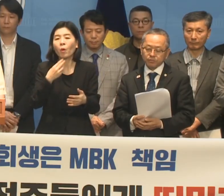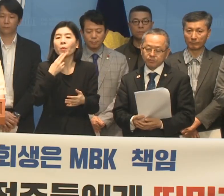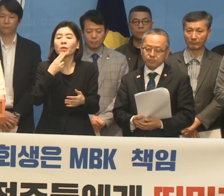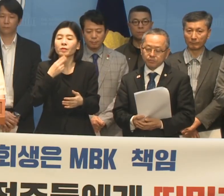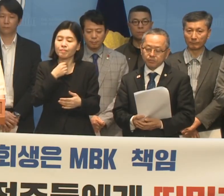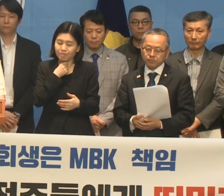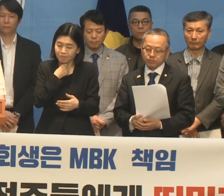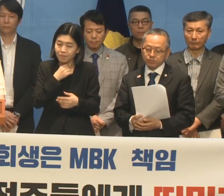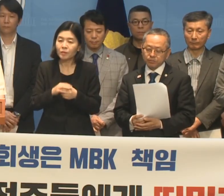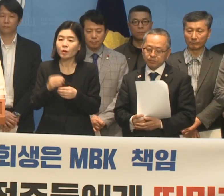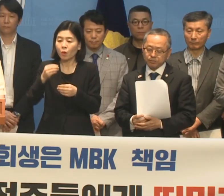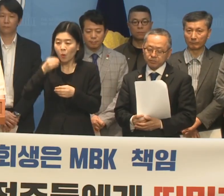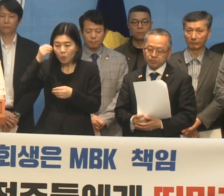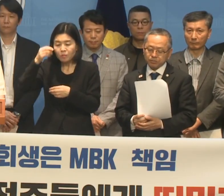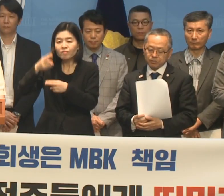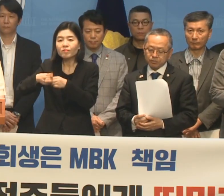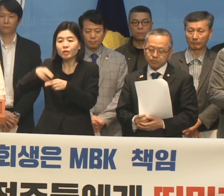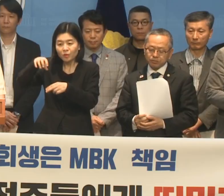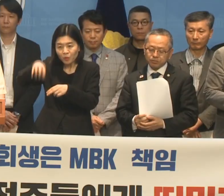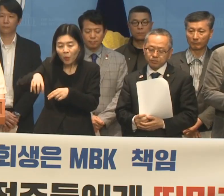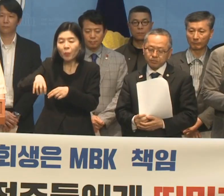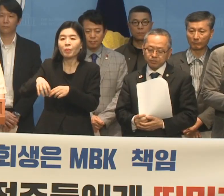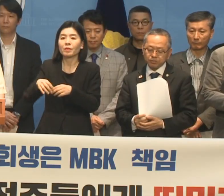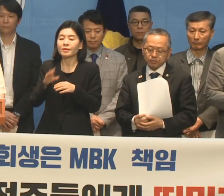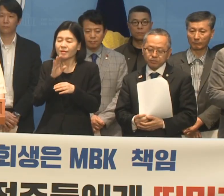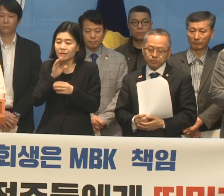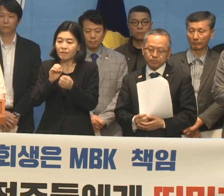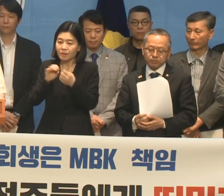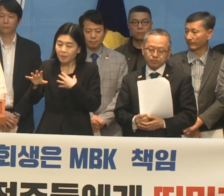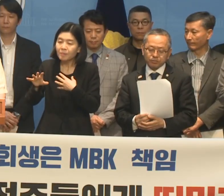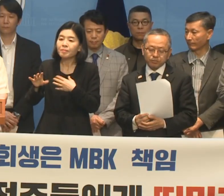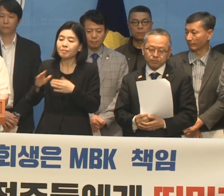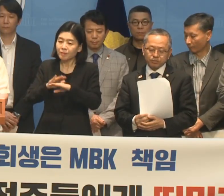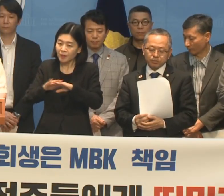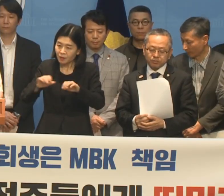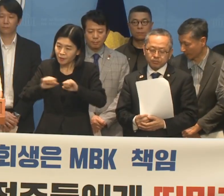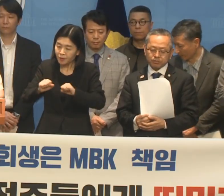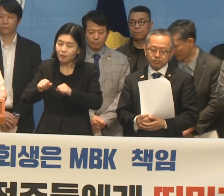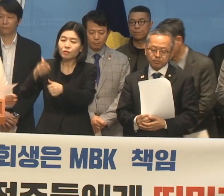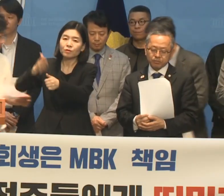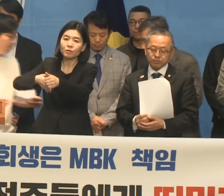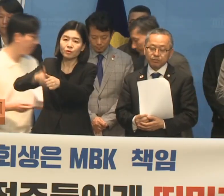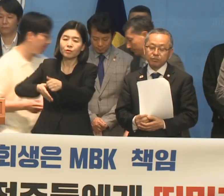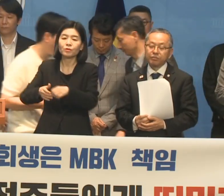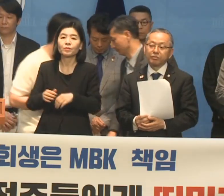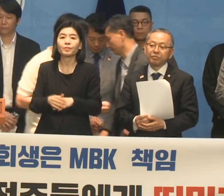바랍니다. 홈플러스 측의 진정성 있는 대답과 조치를 촉구하는 바입니다. 이상입니다.